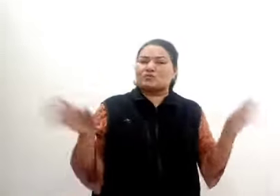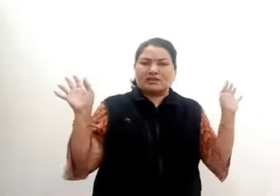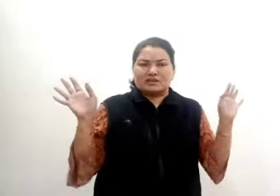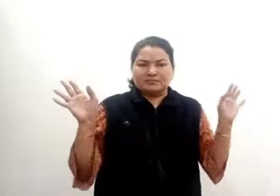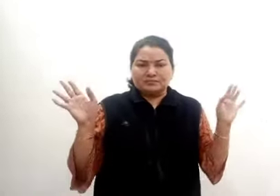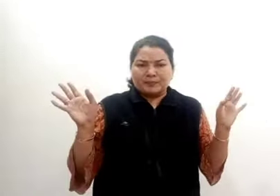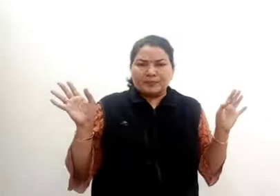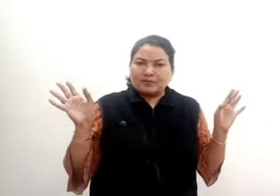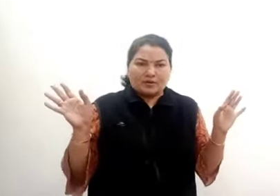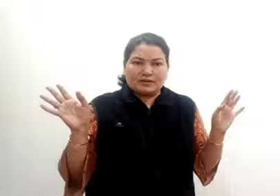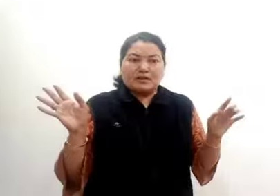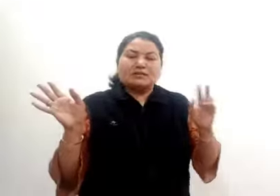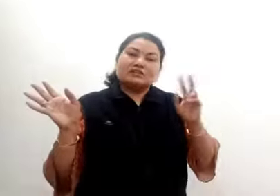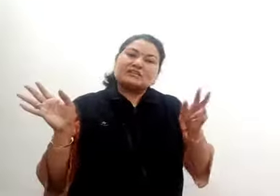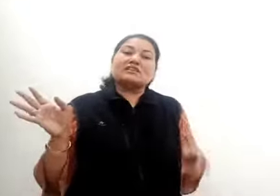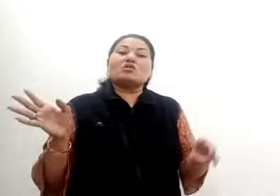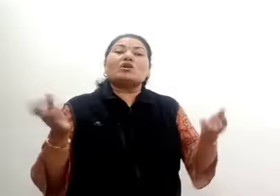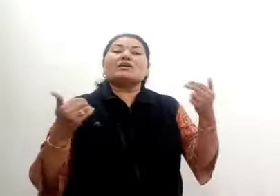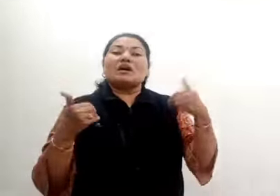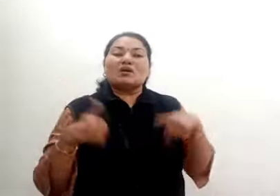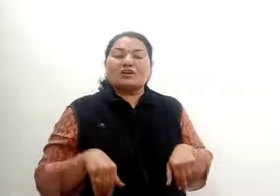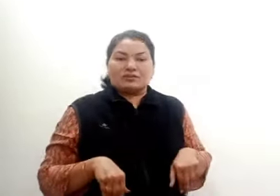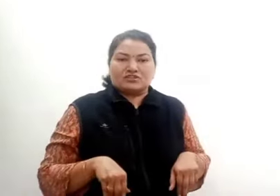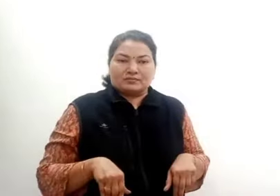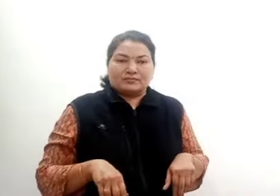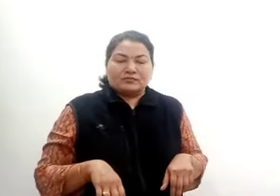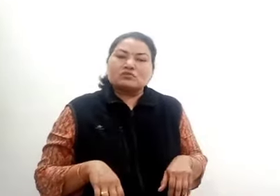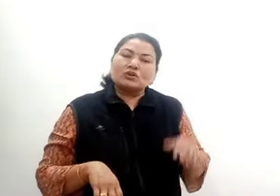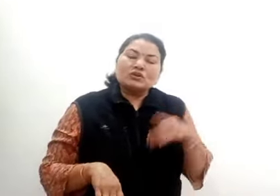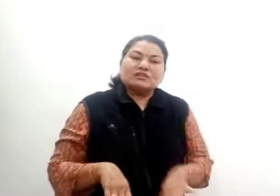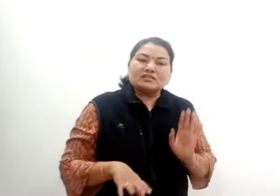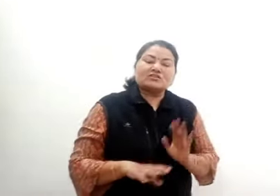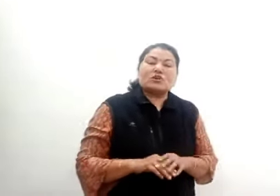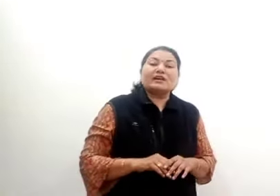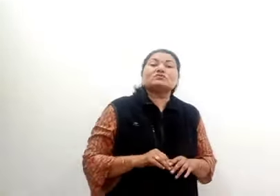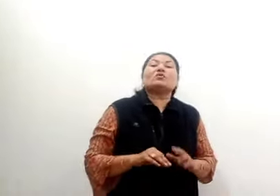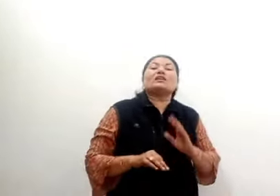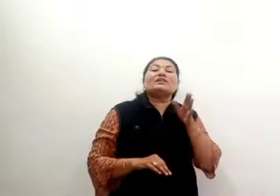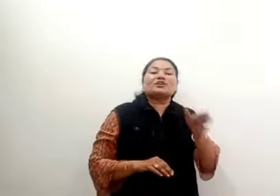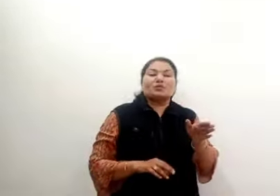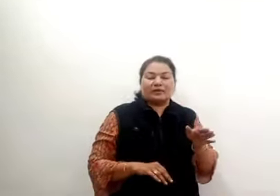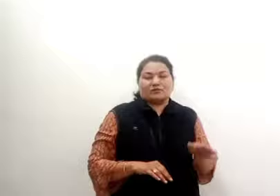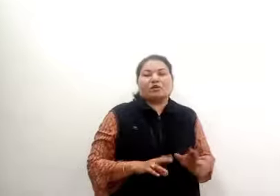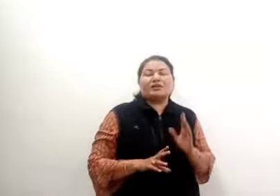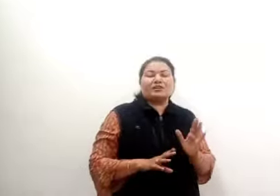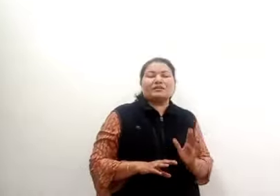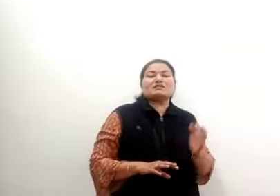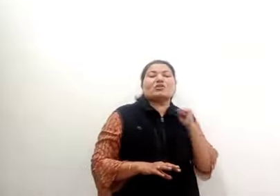घेता, बरोबर. तर दिस इज ऑन अवर विश. So this is called as voluntary movement. Voluntary means according